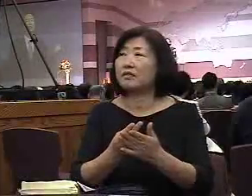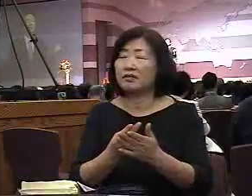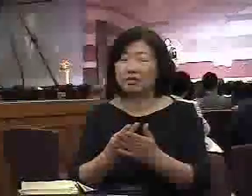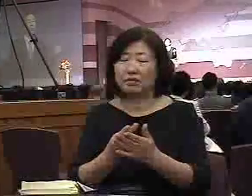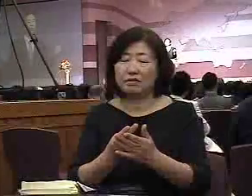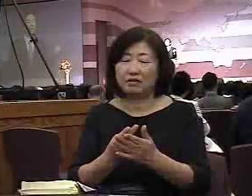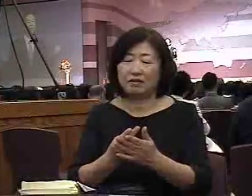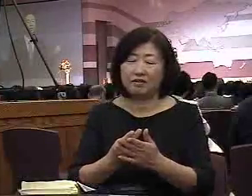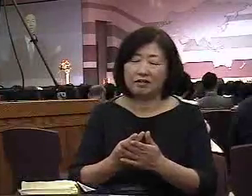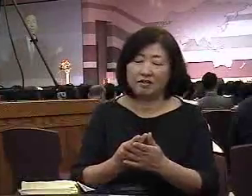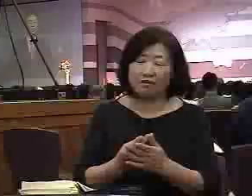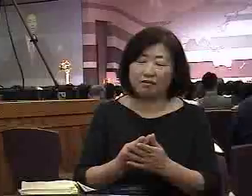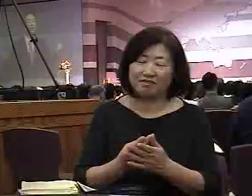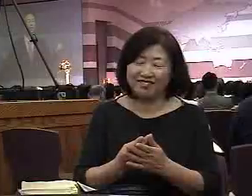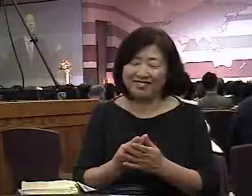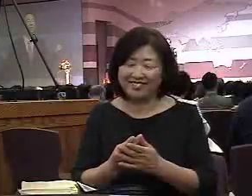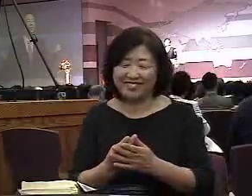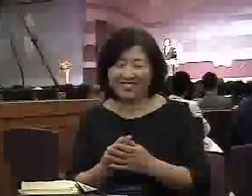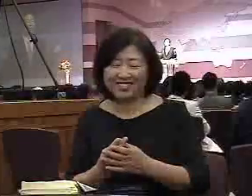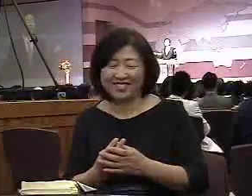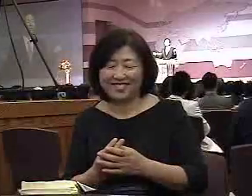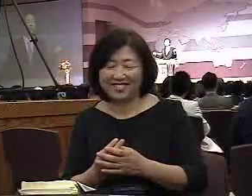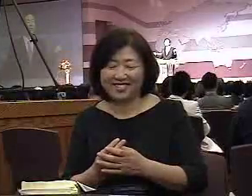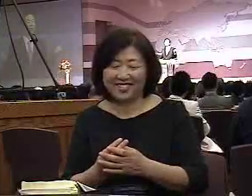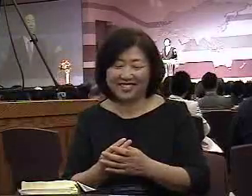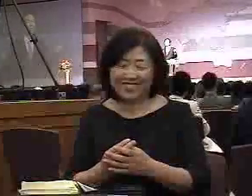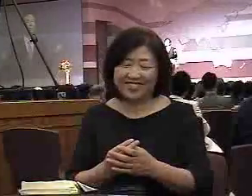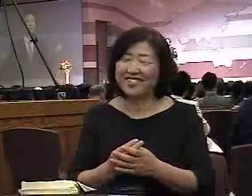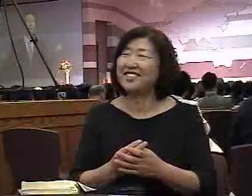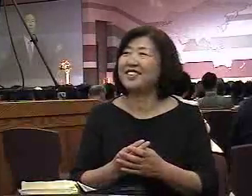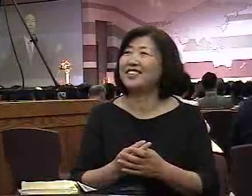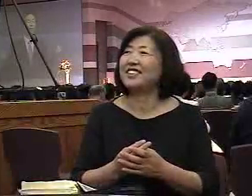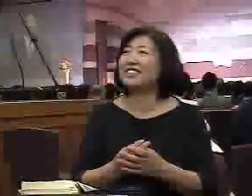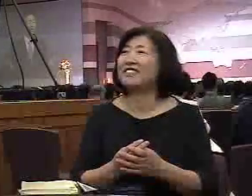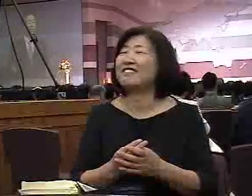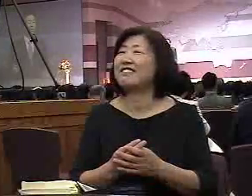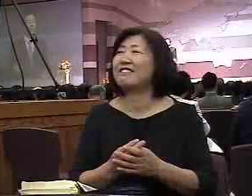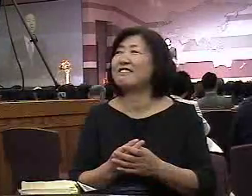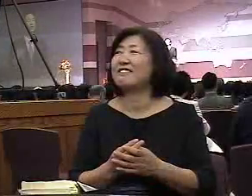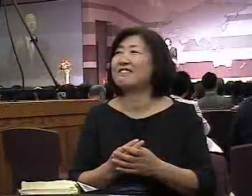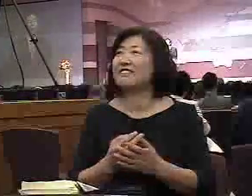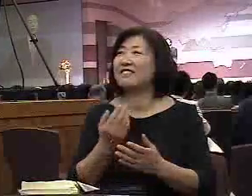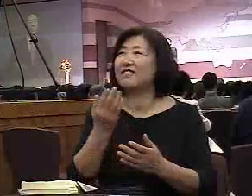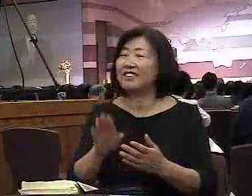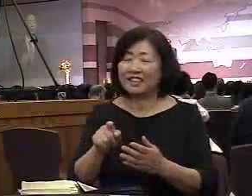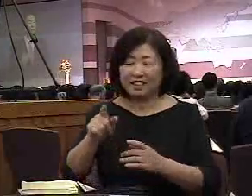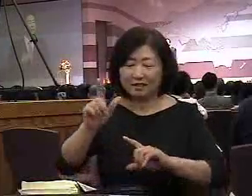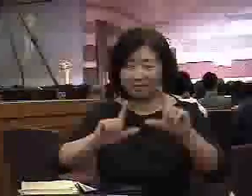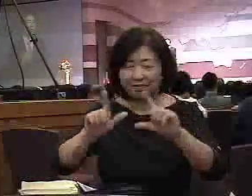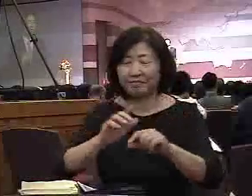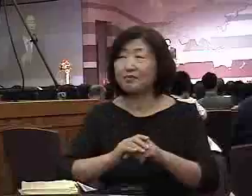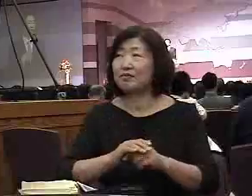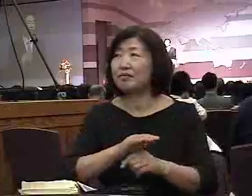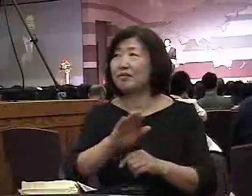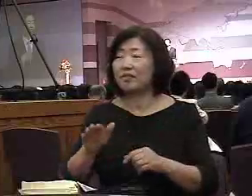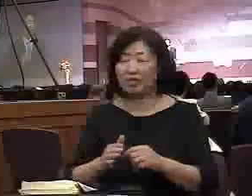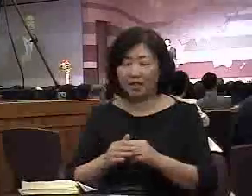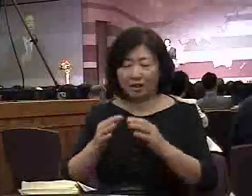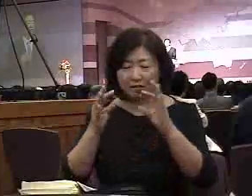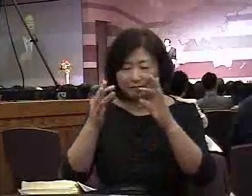아주 그냥 대단합니다. 누구 닮았는지 아주 그냥 가저를 닮았죠. 근데 그 모습에서 우리를 본다는